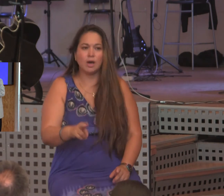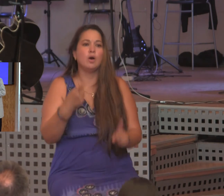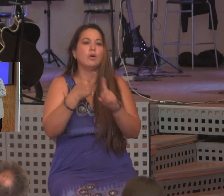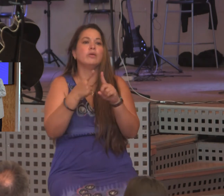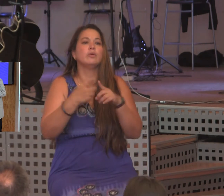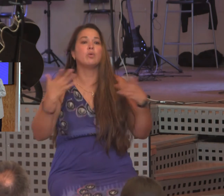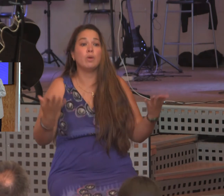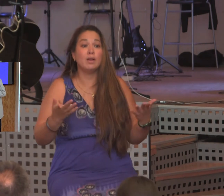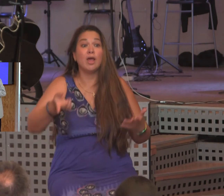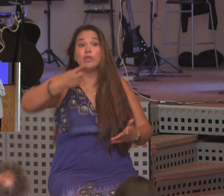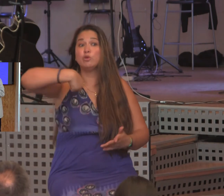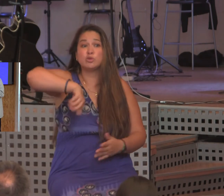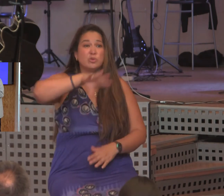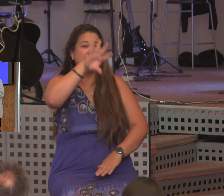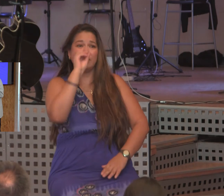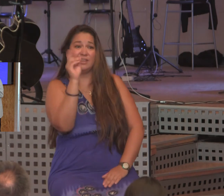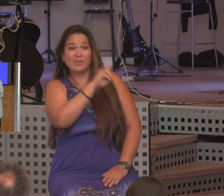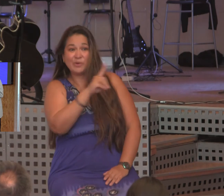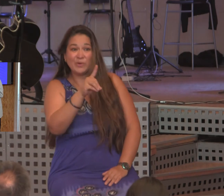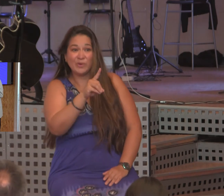Sigo.